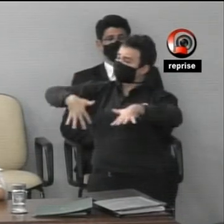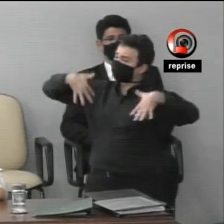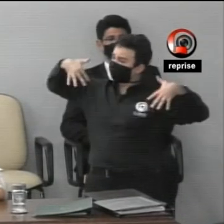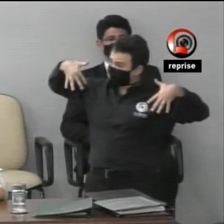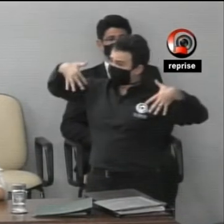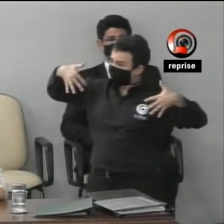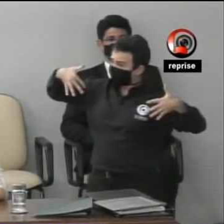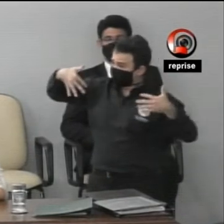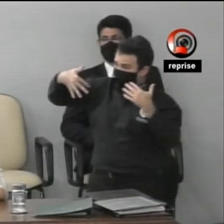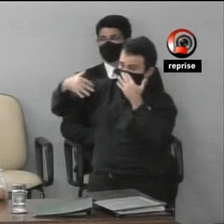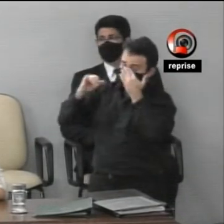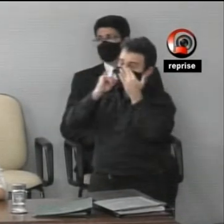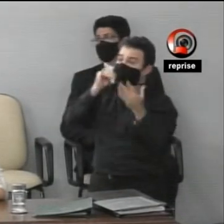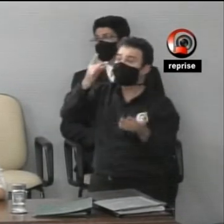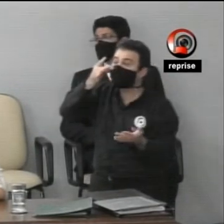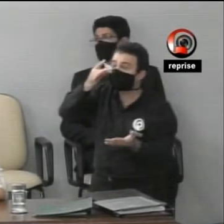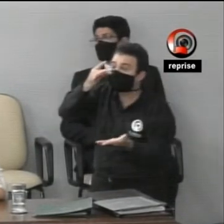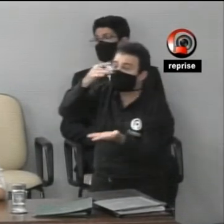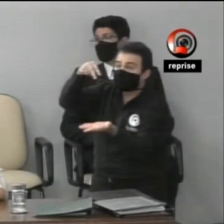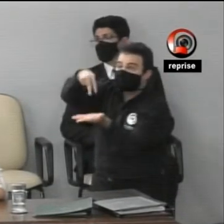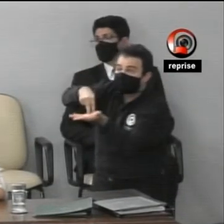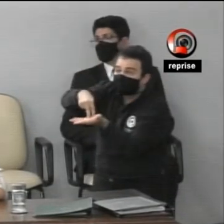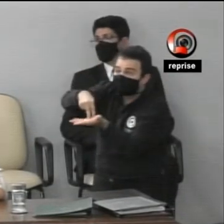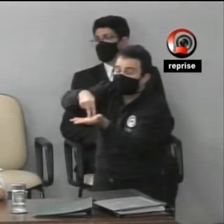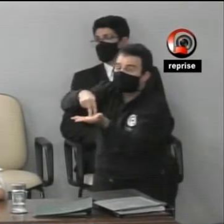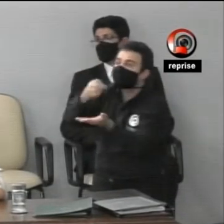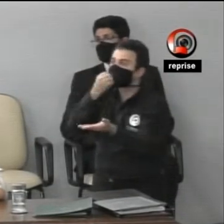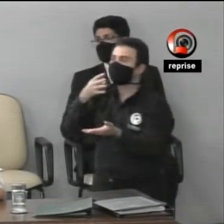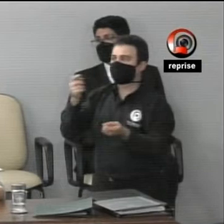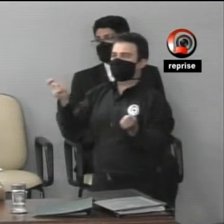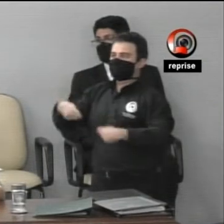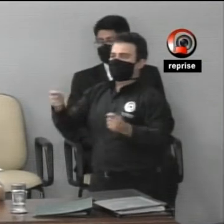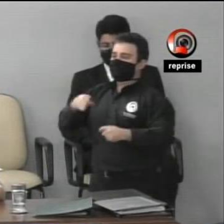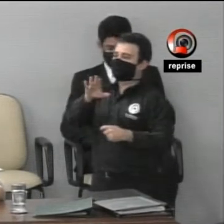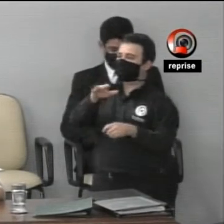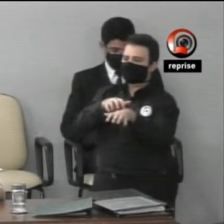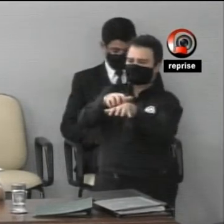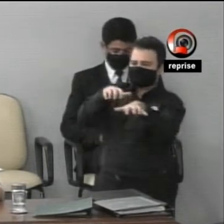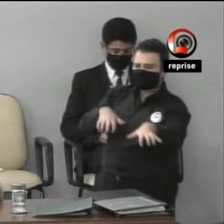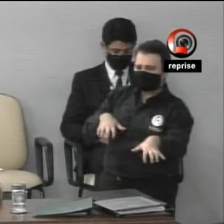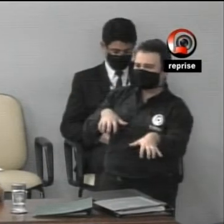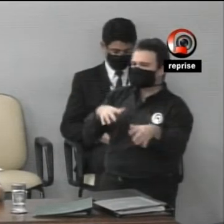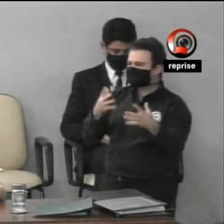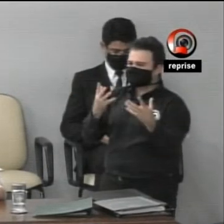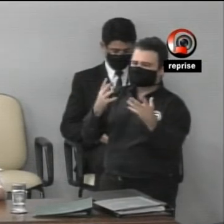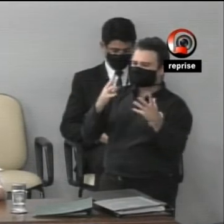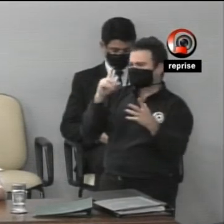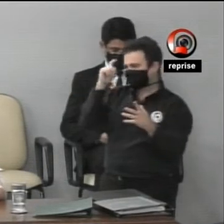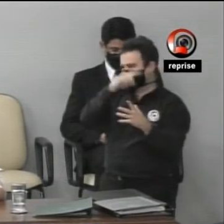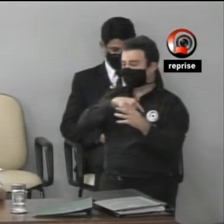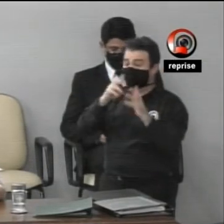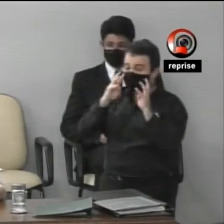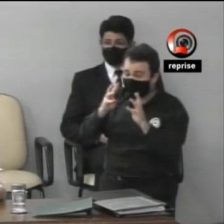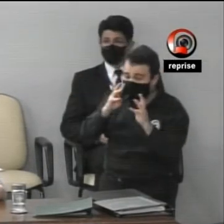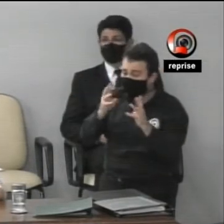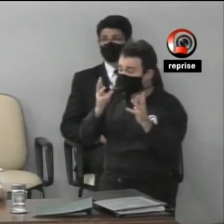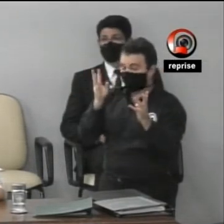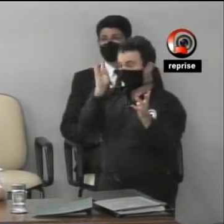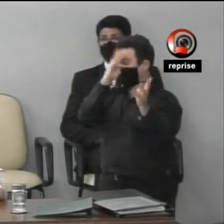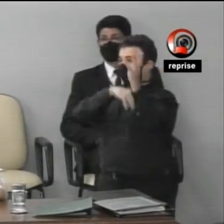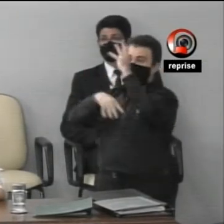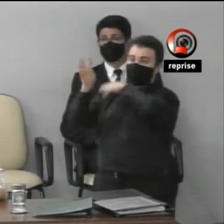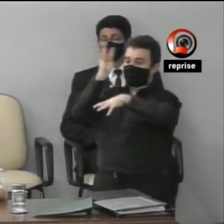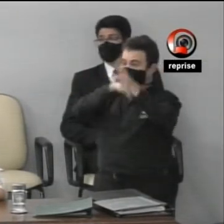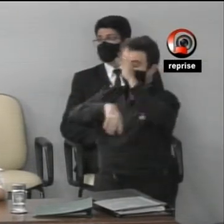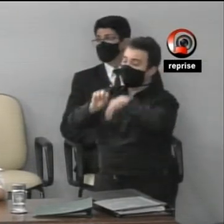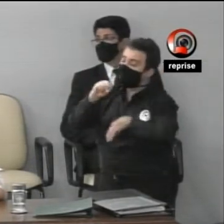aulas presenciais do que para aula online. Questão de concentração, questão de cansaço, são várias situações que a gente poderia apontar